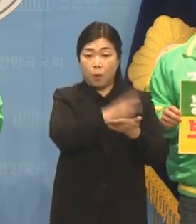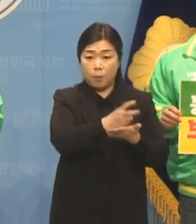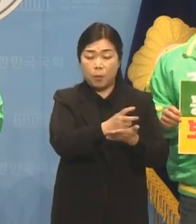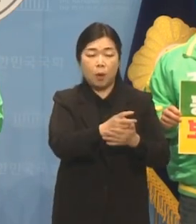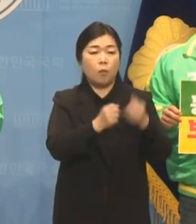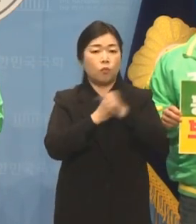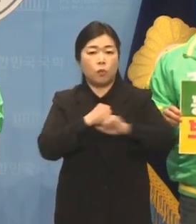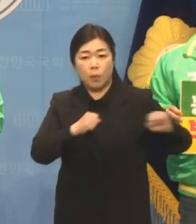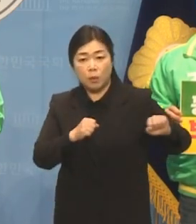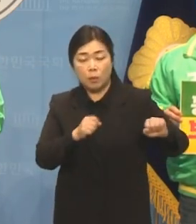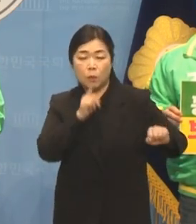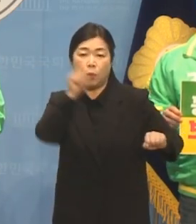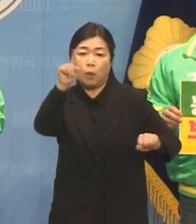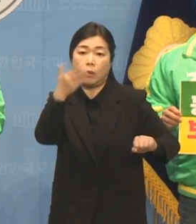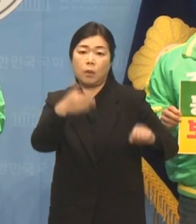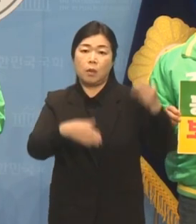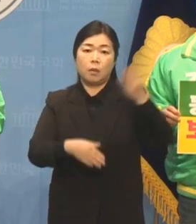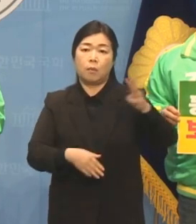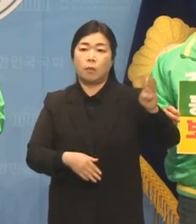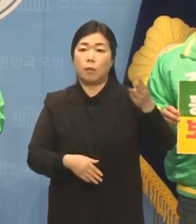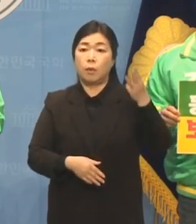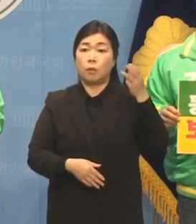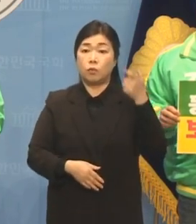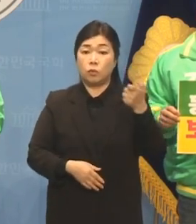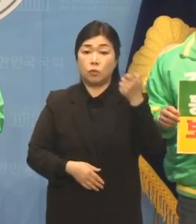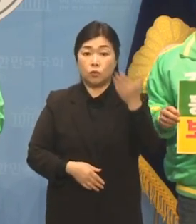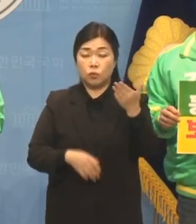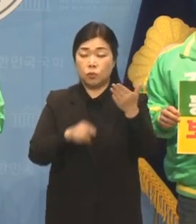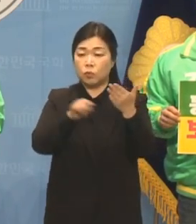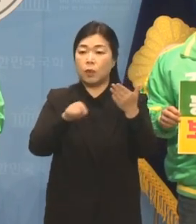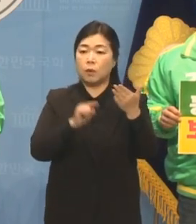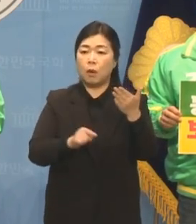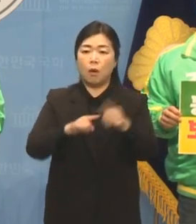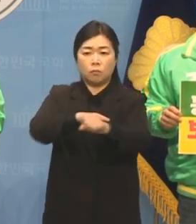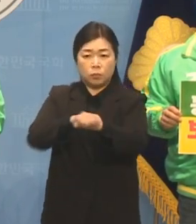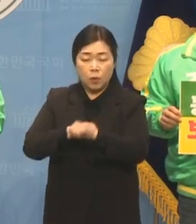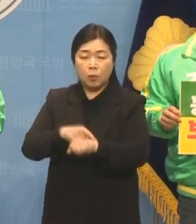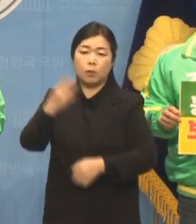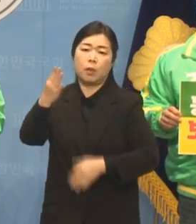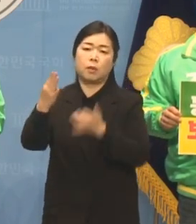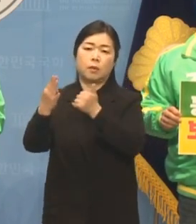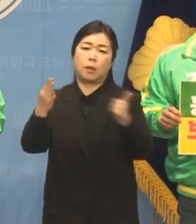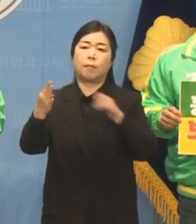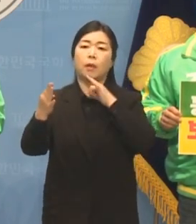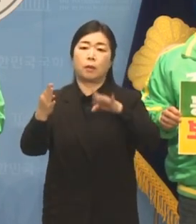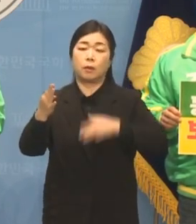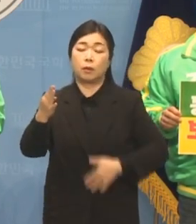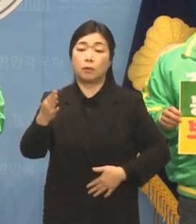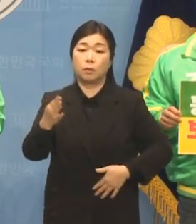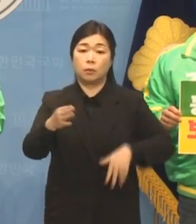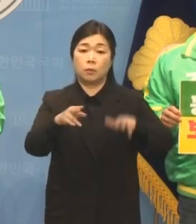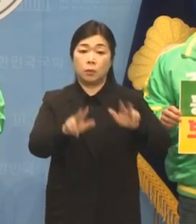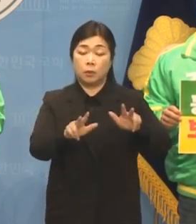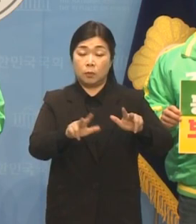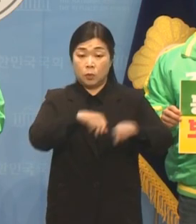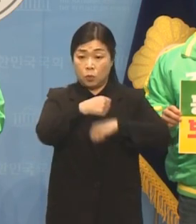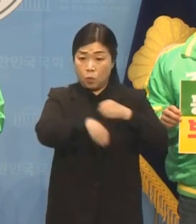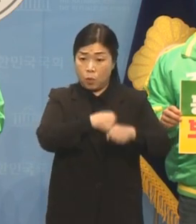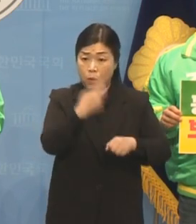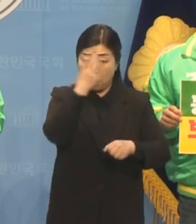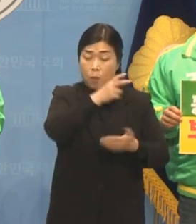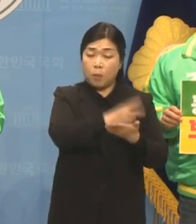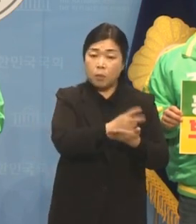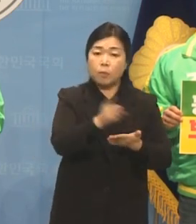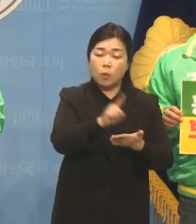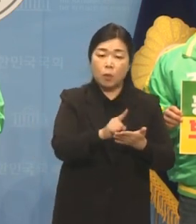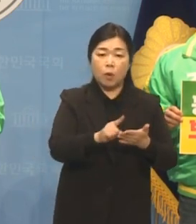송치된 3,360명 중 구속된 인원은 단 4명에 불과합니다. 한편 현행 동물보호법은 오락 등의 목적으로